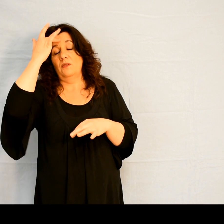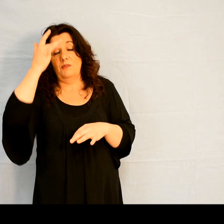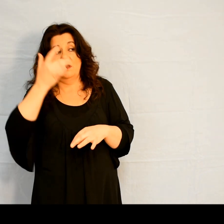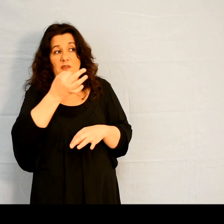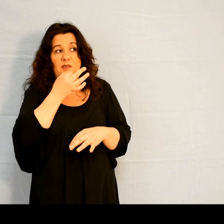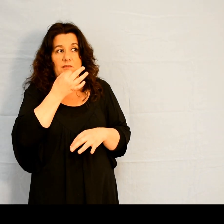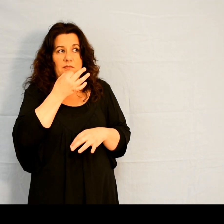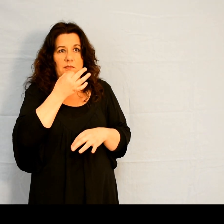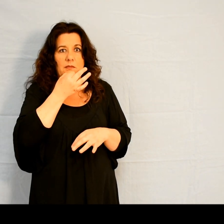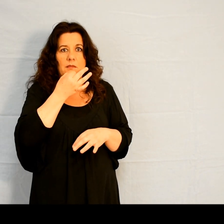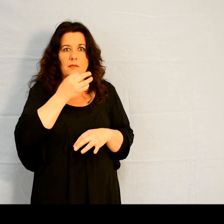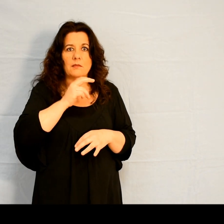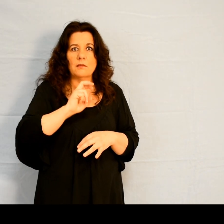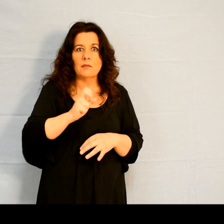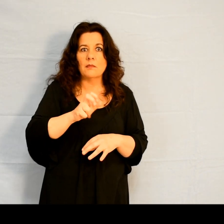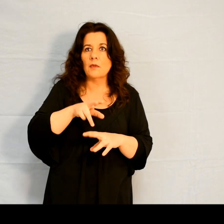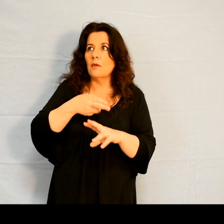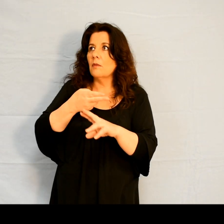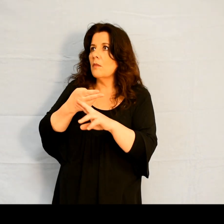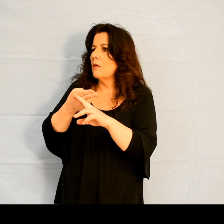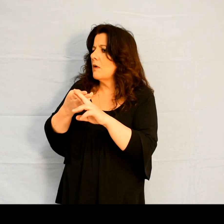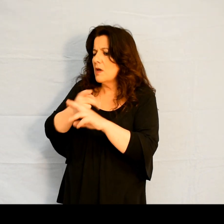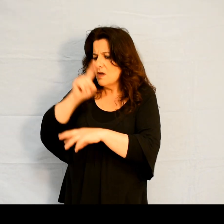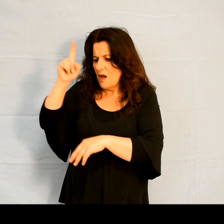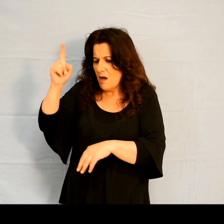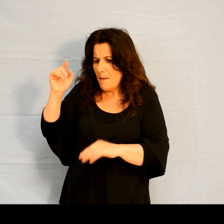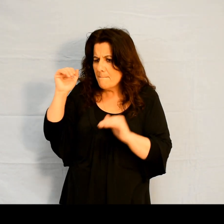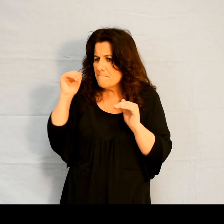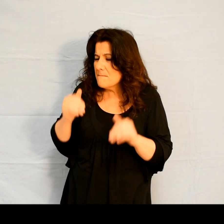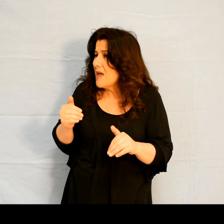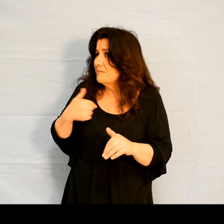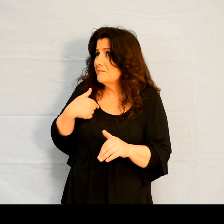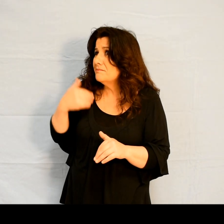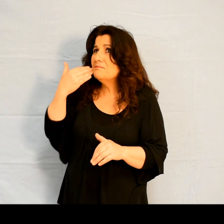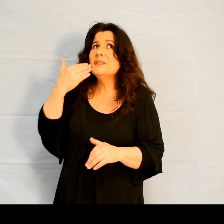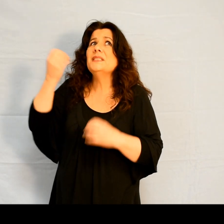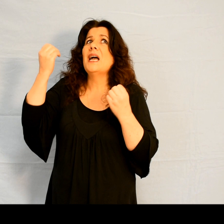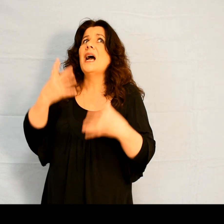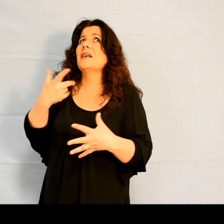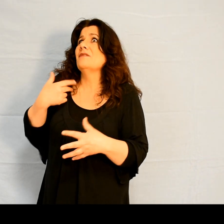je ne te renierai pas. » Et tous les disciples dirent de même.